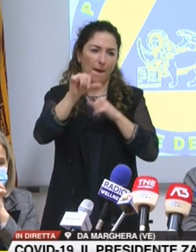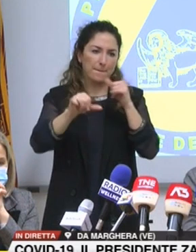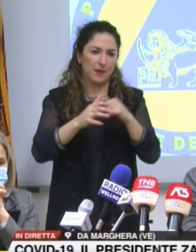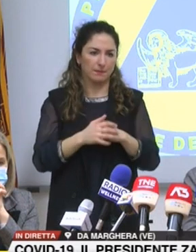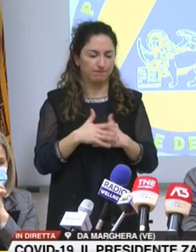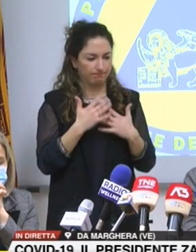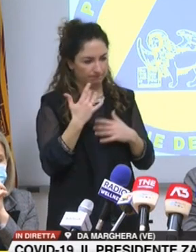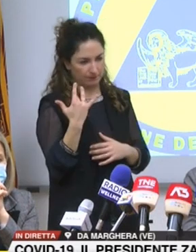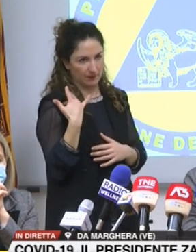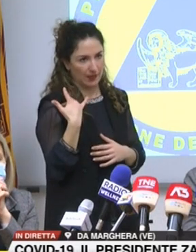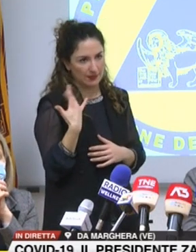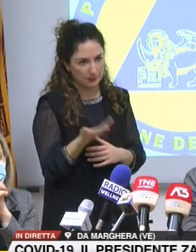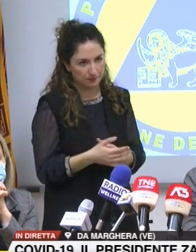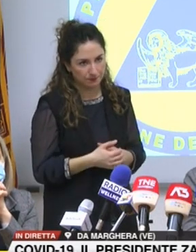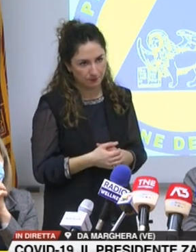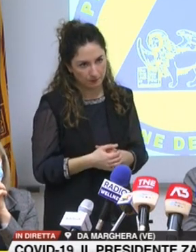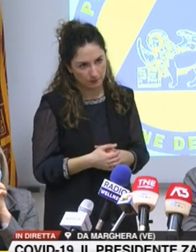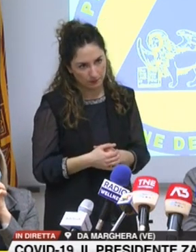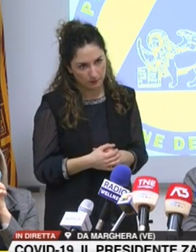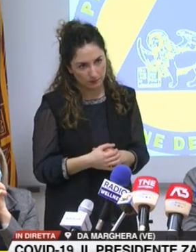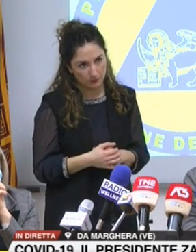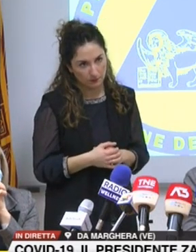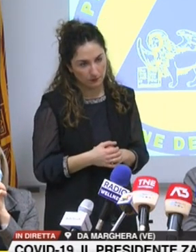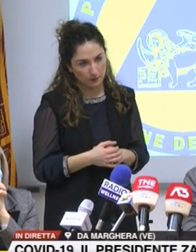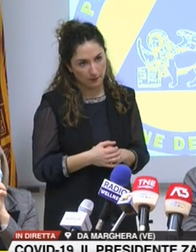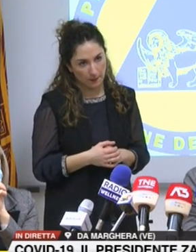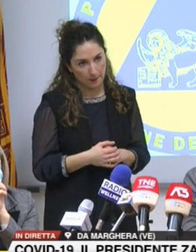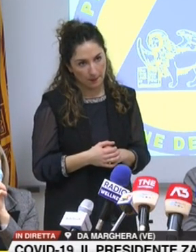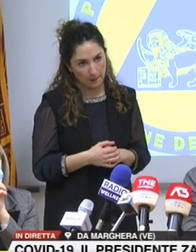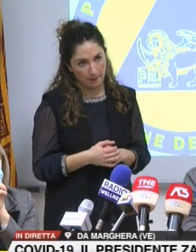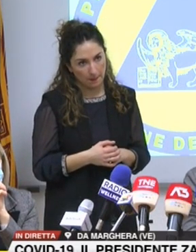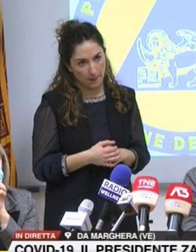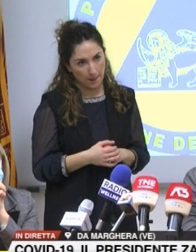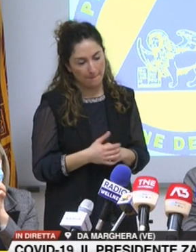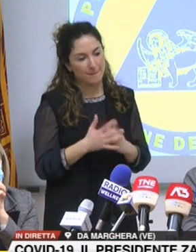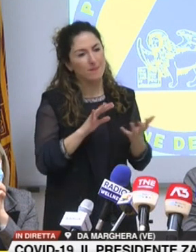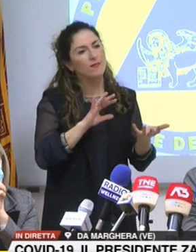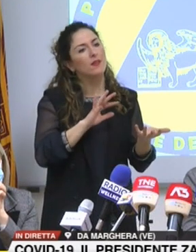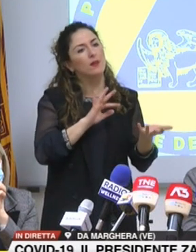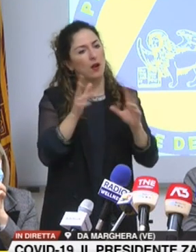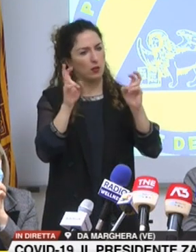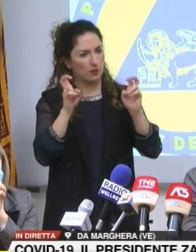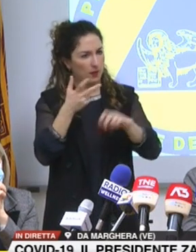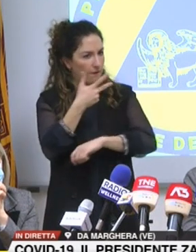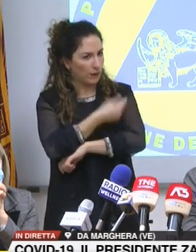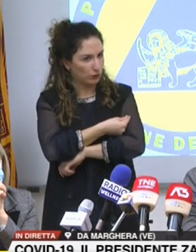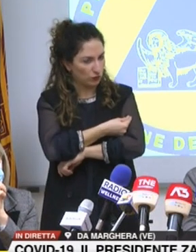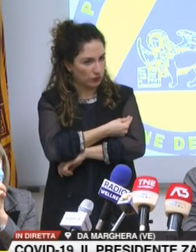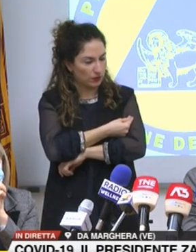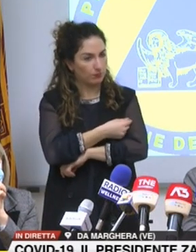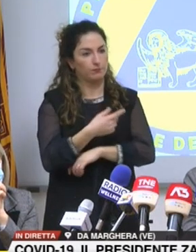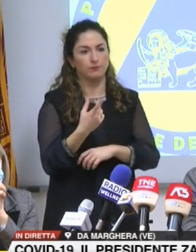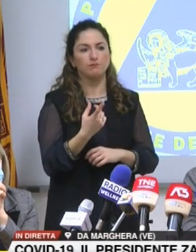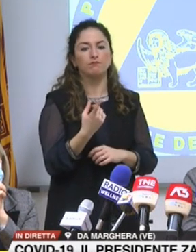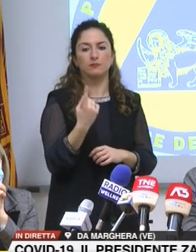Ecco, grazie. E appunto, invece passando un attimo ai vaccini, abbiamo visto